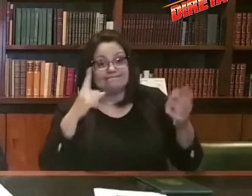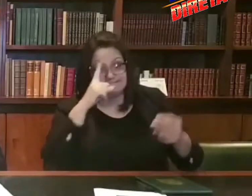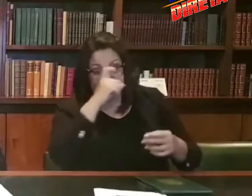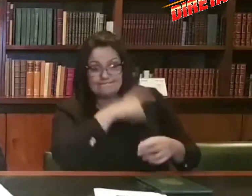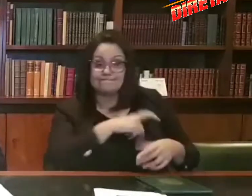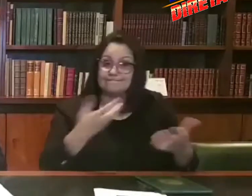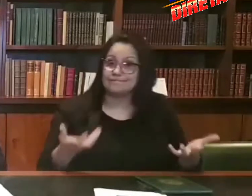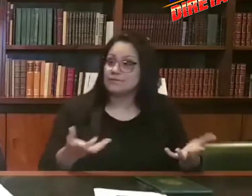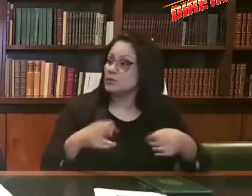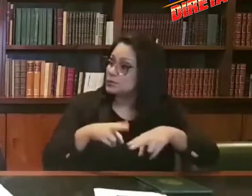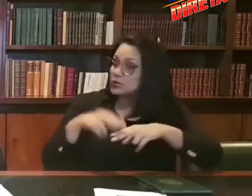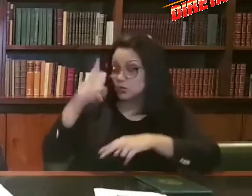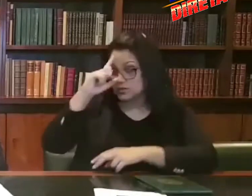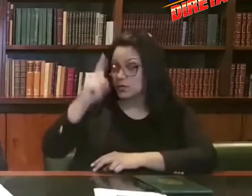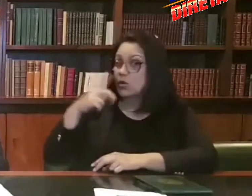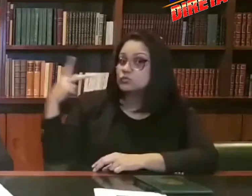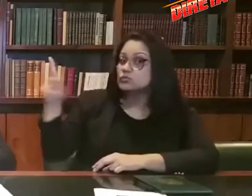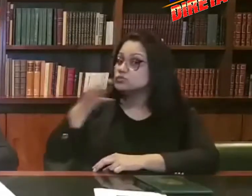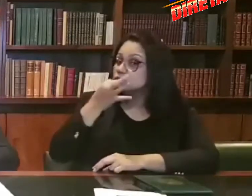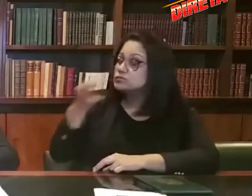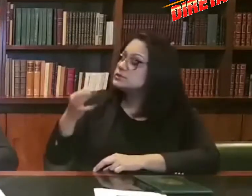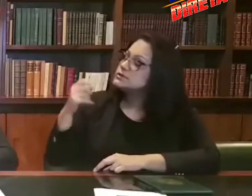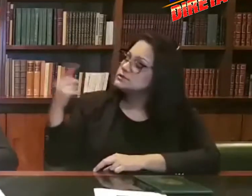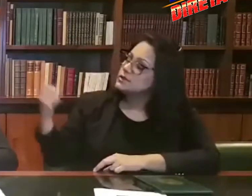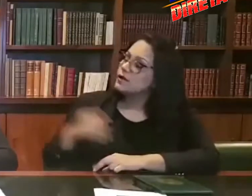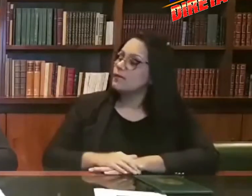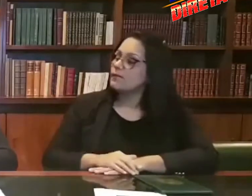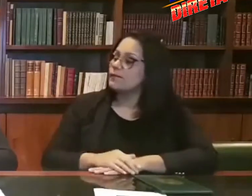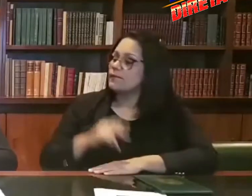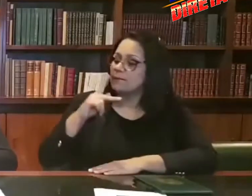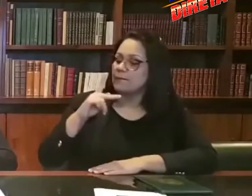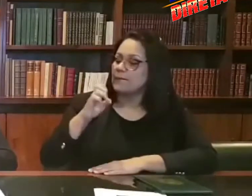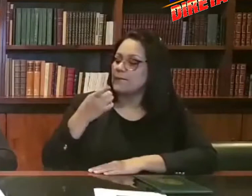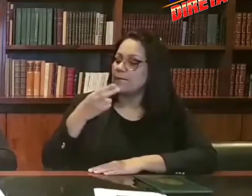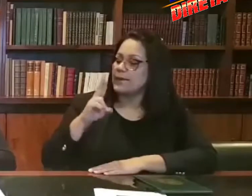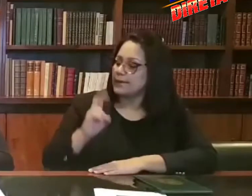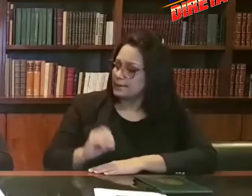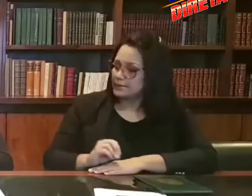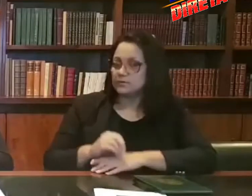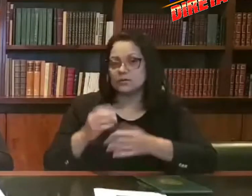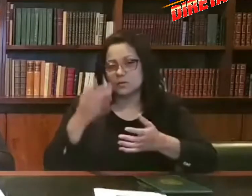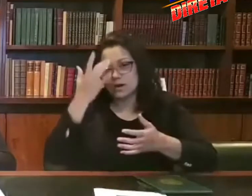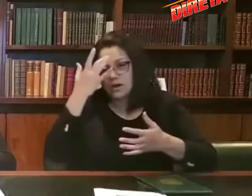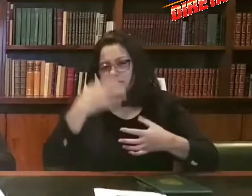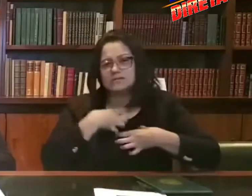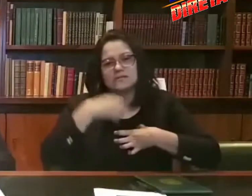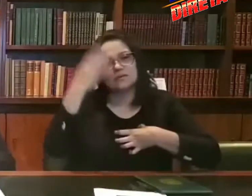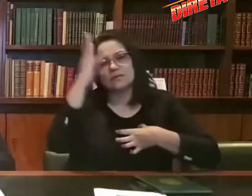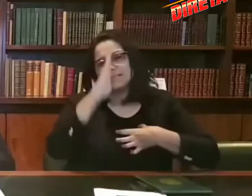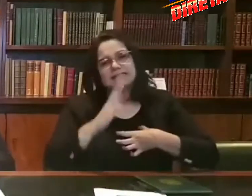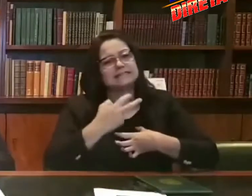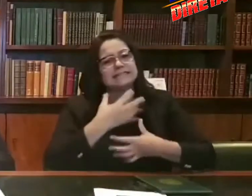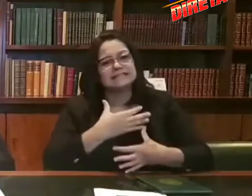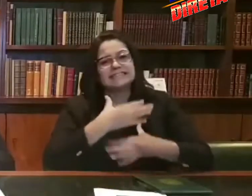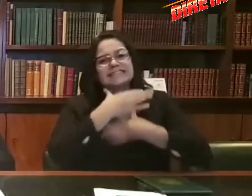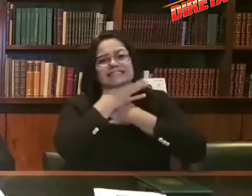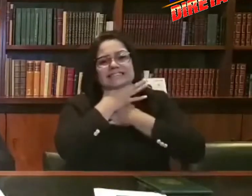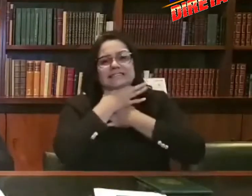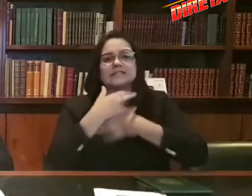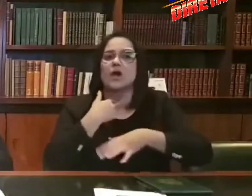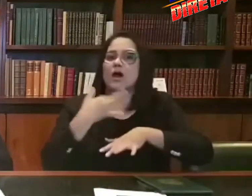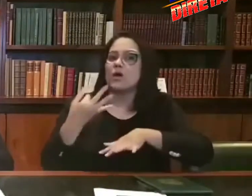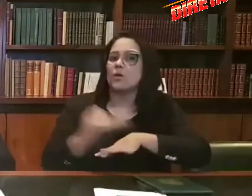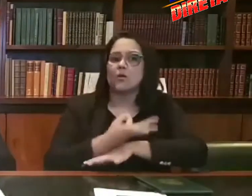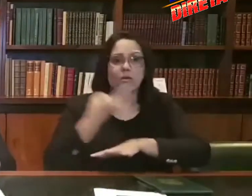Por isso, Pedro, não sei qual é a tua opinião, a gente acha que o Brasil não suporta mais, né,